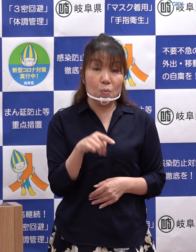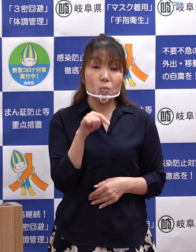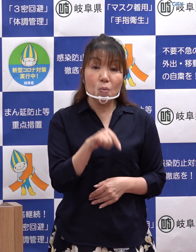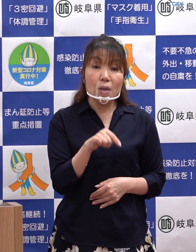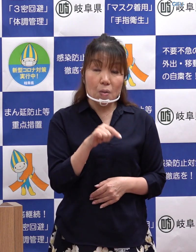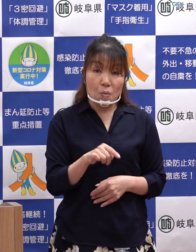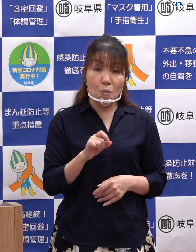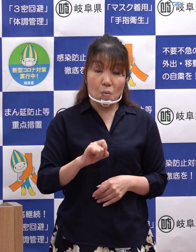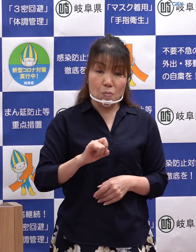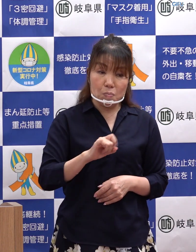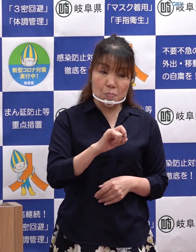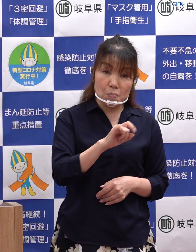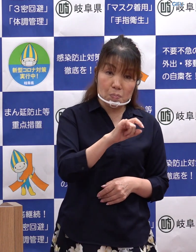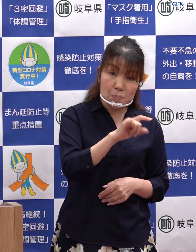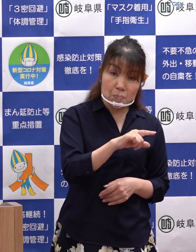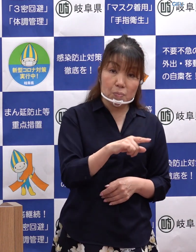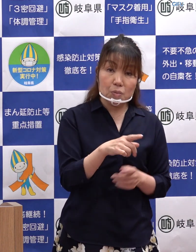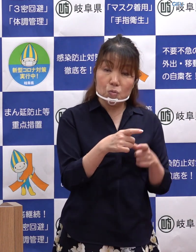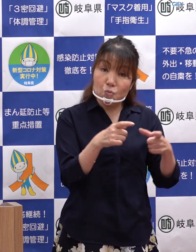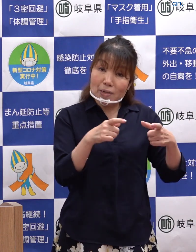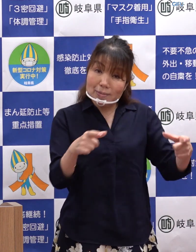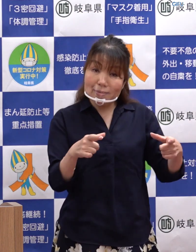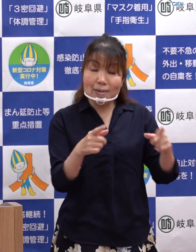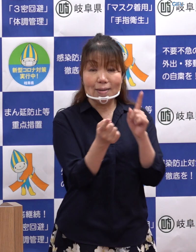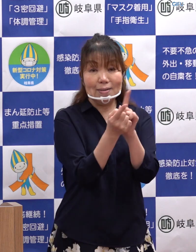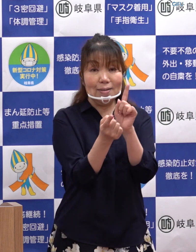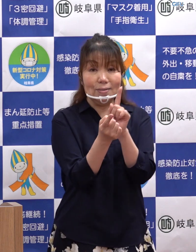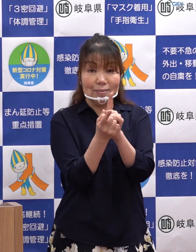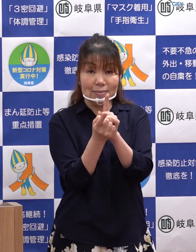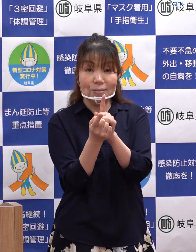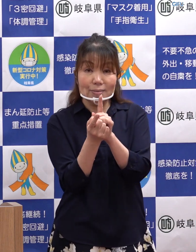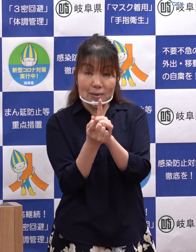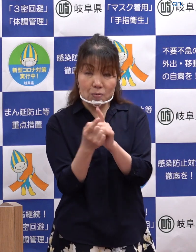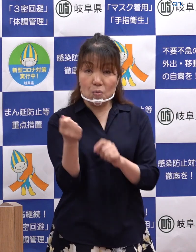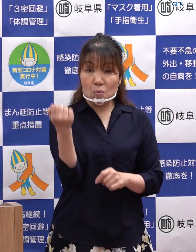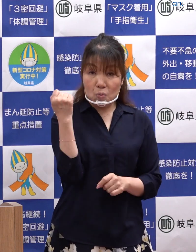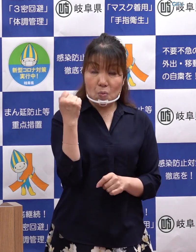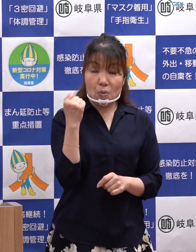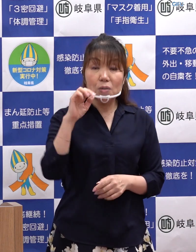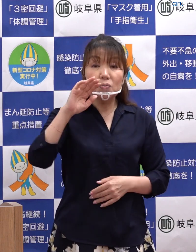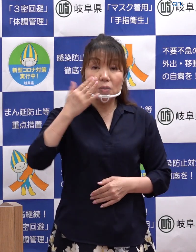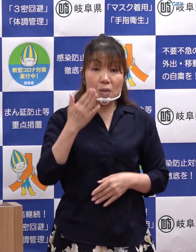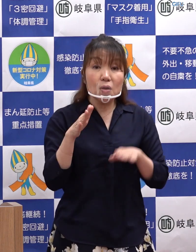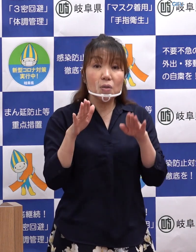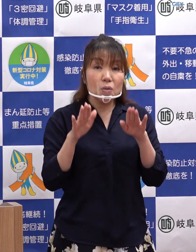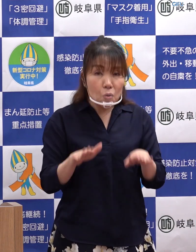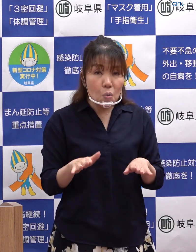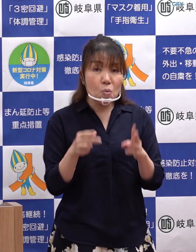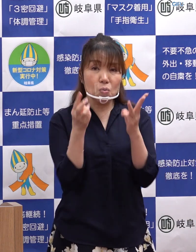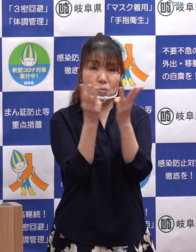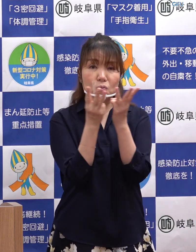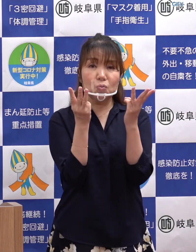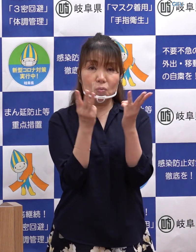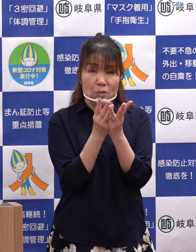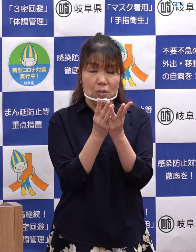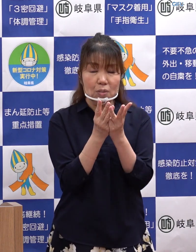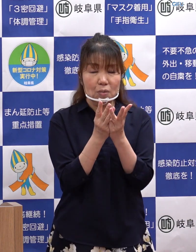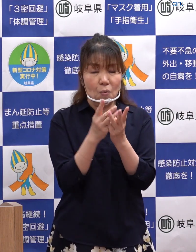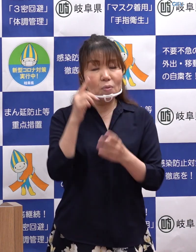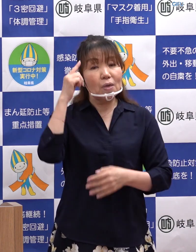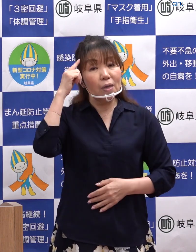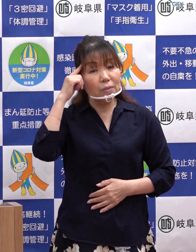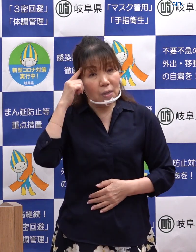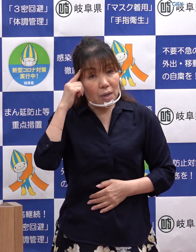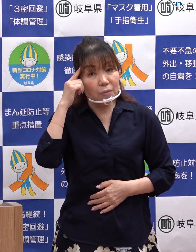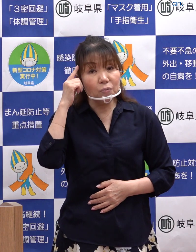を増やしながら対策を強化していくわけでありますが、今回の今日の数字を加味しますとです